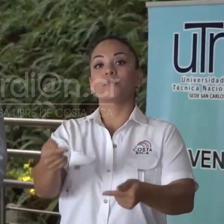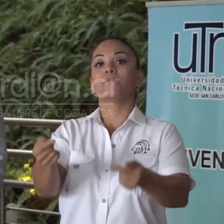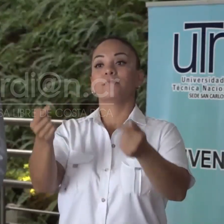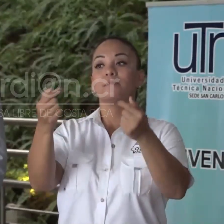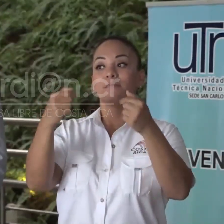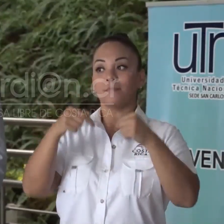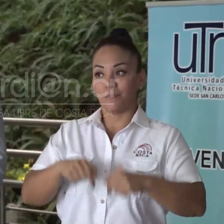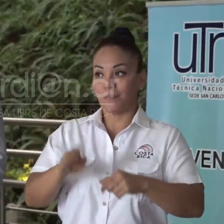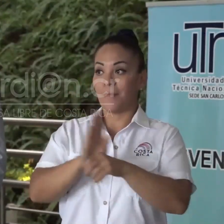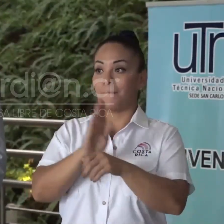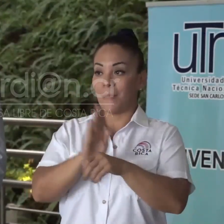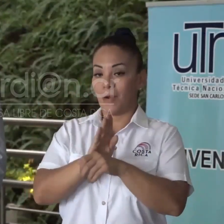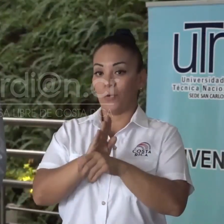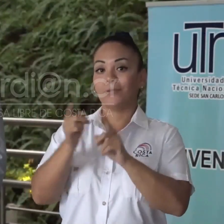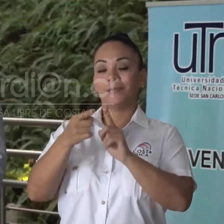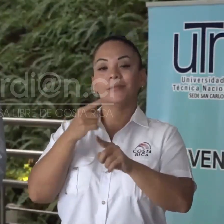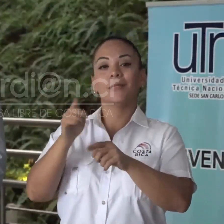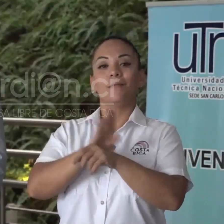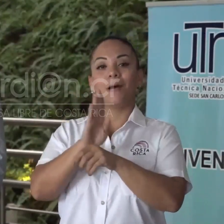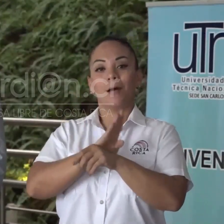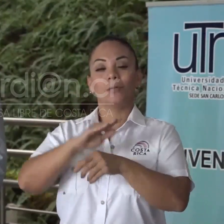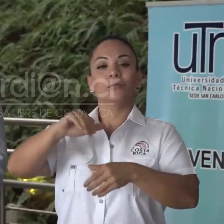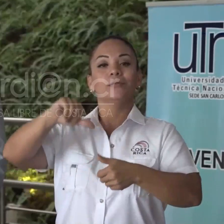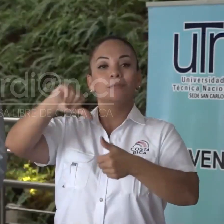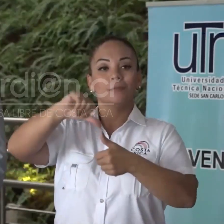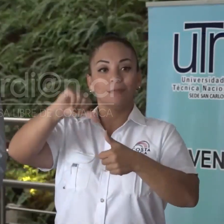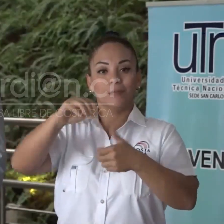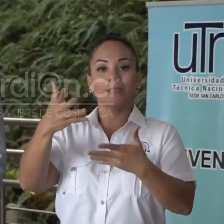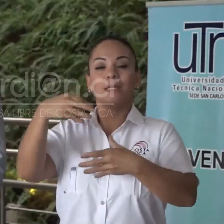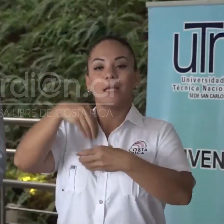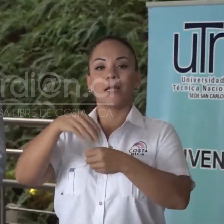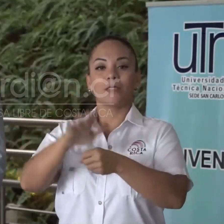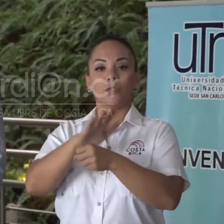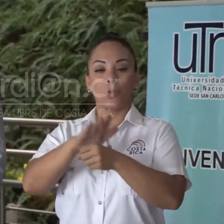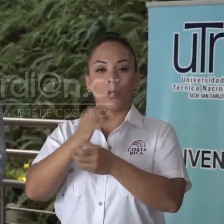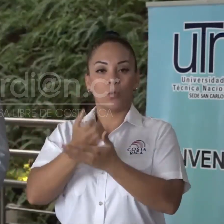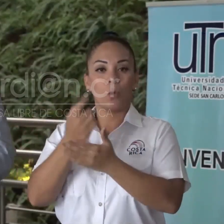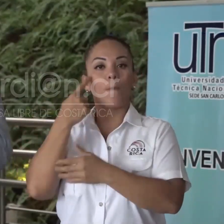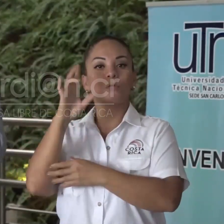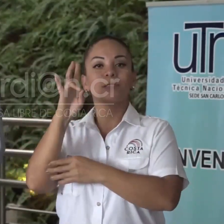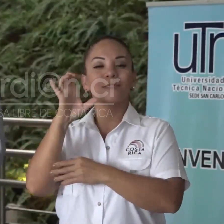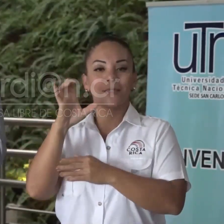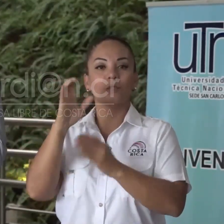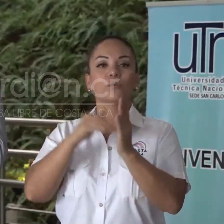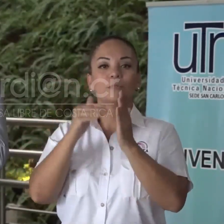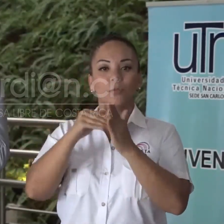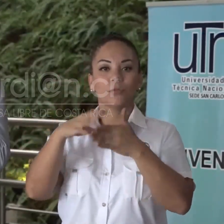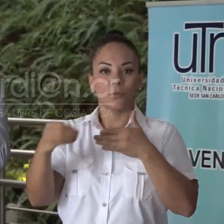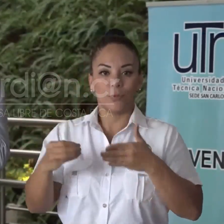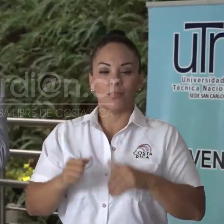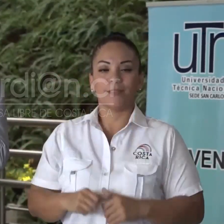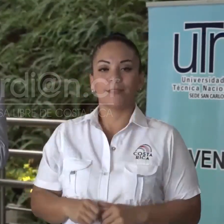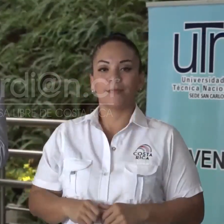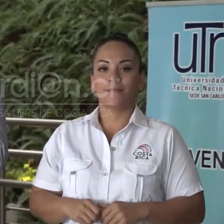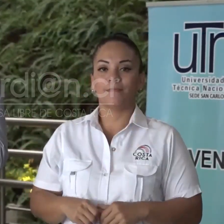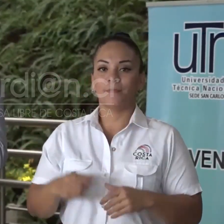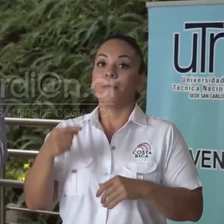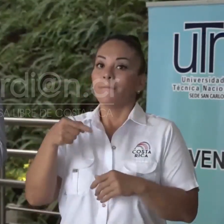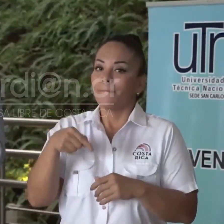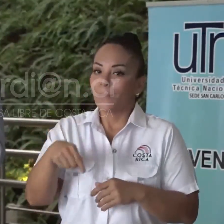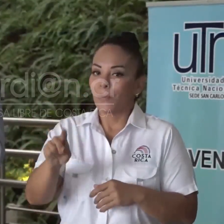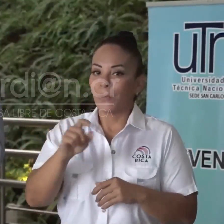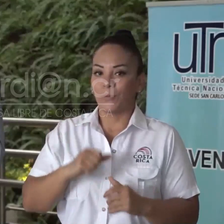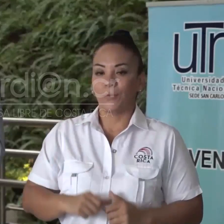préstamo del Banco Centroamericano de Integración Económica por 700 millones, muy